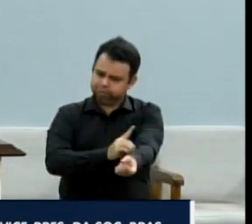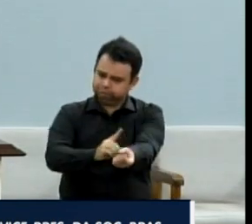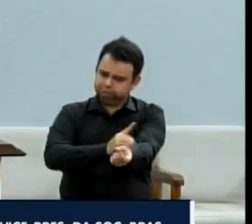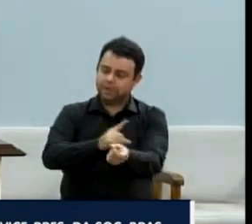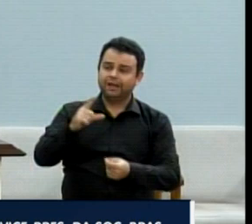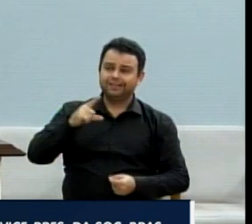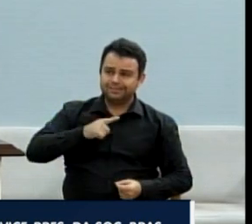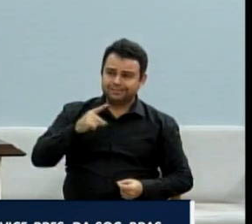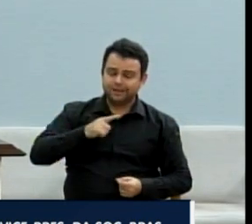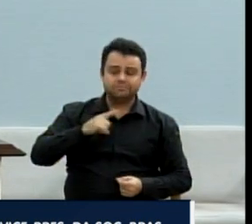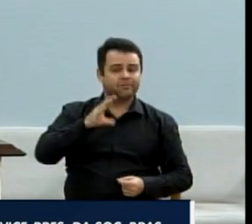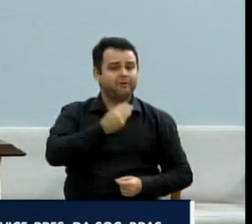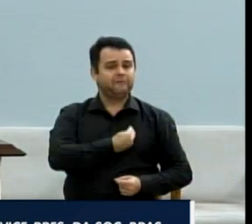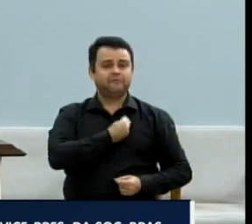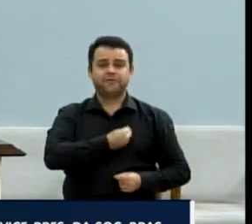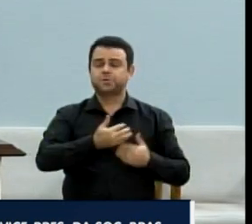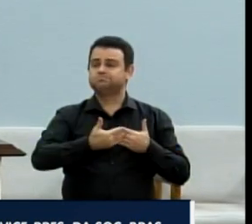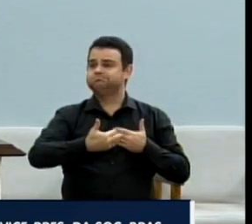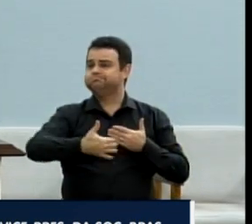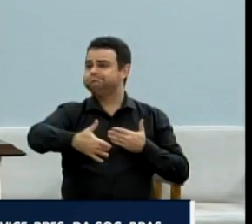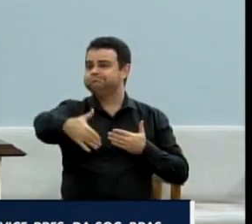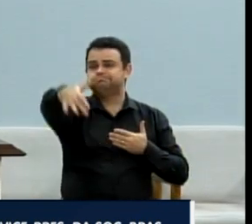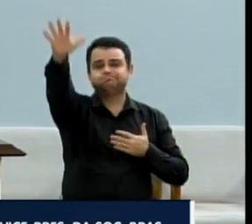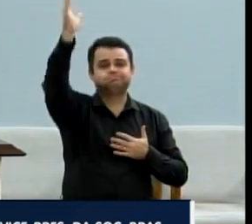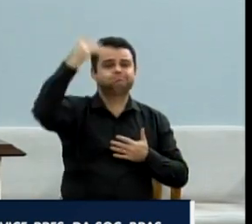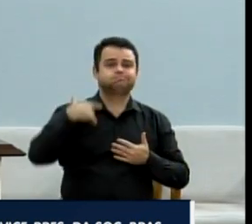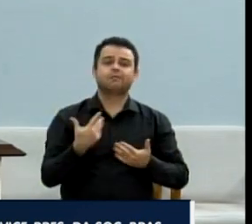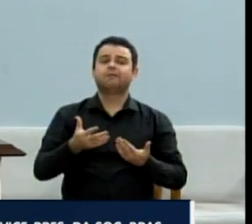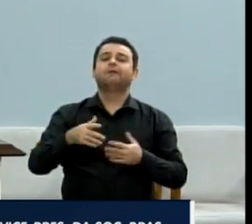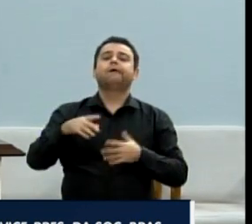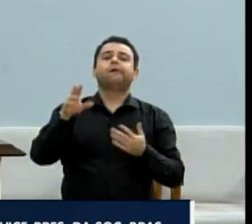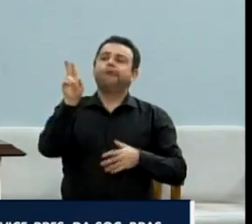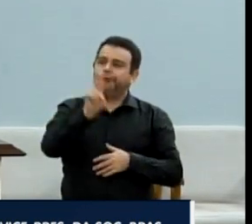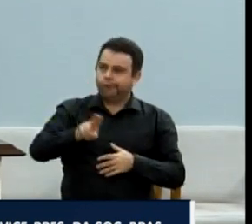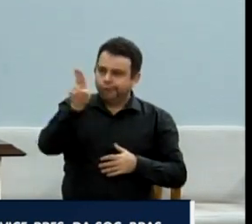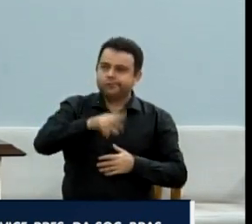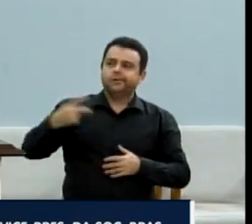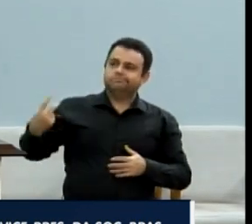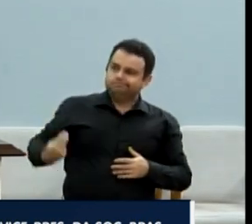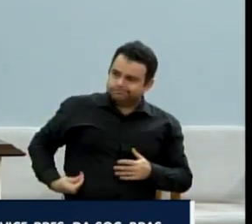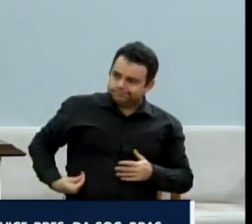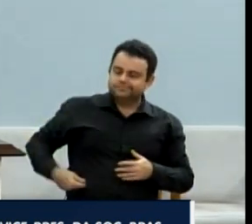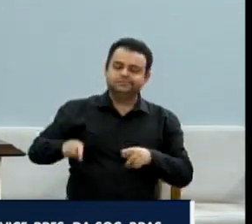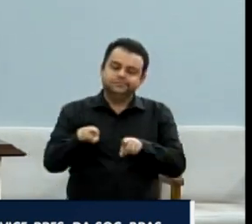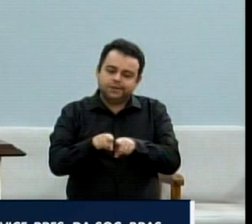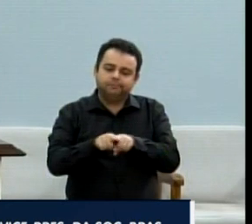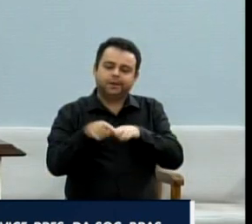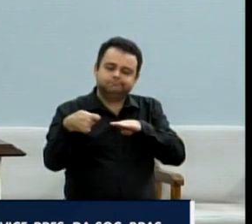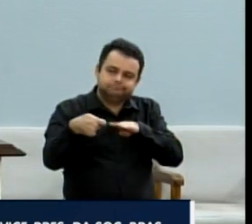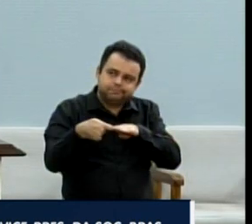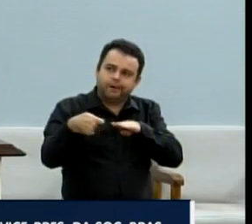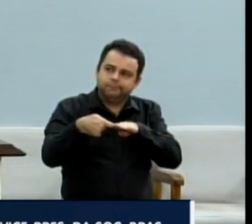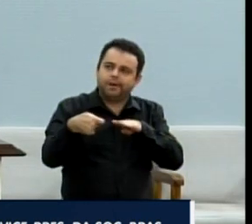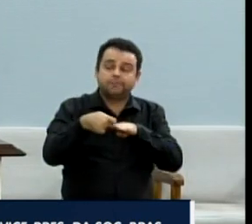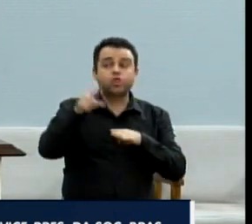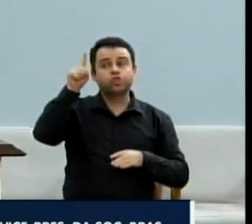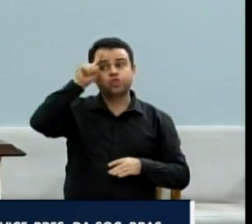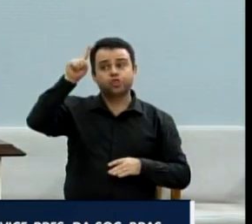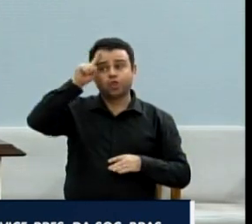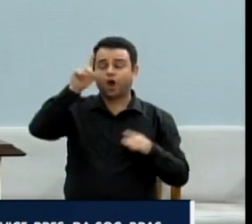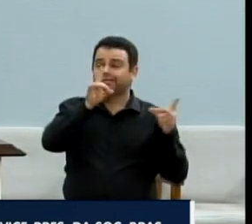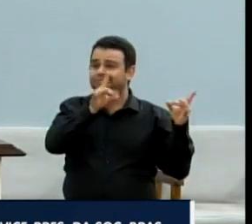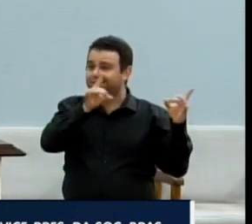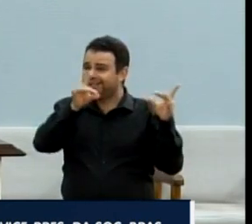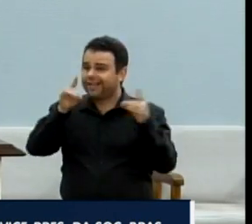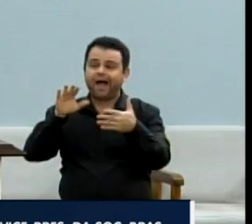vai precisar continuar a sua vida toda usando insulina e medindo a glicose diariamente até